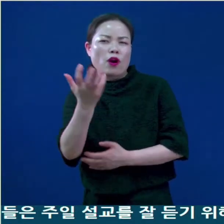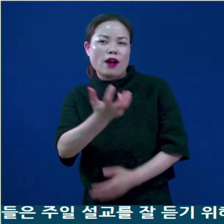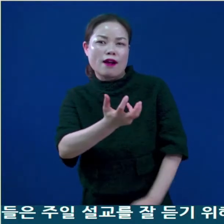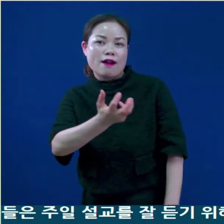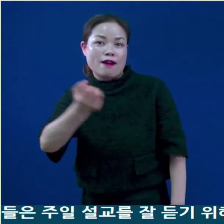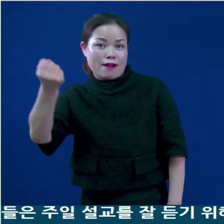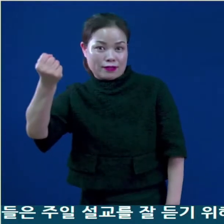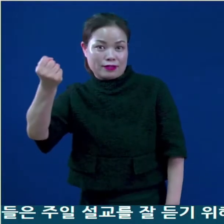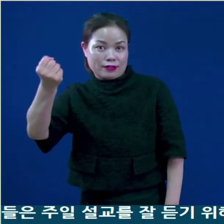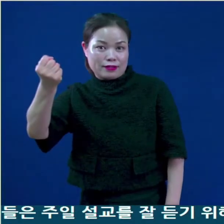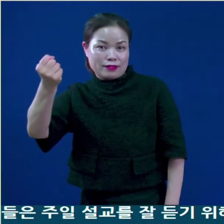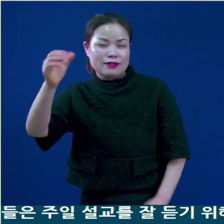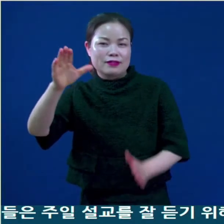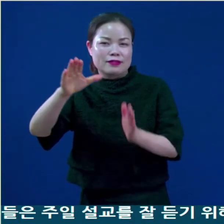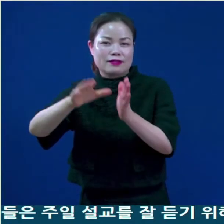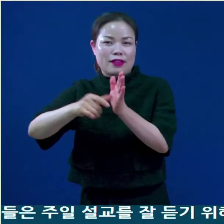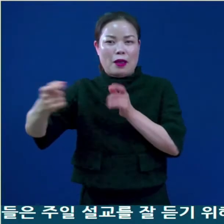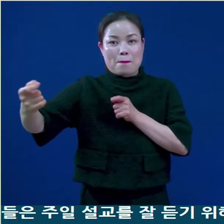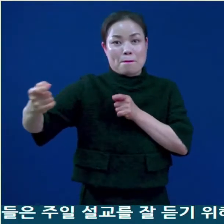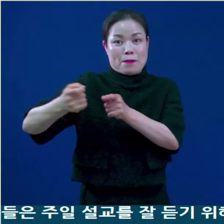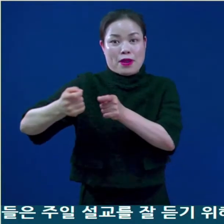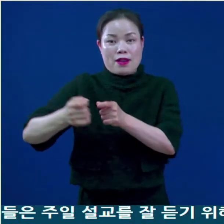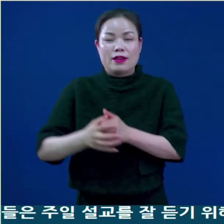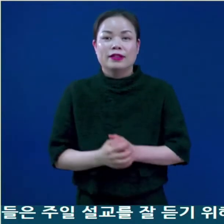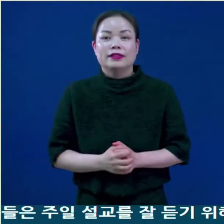얻을 때가 왔도다.